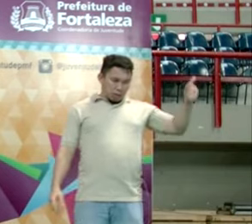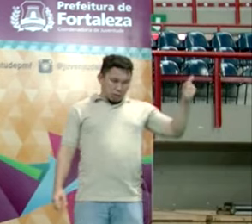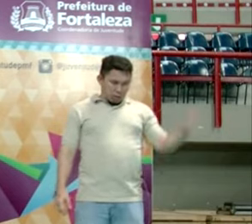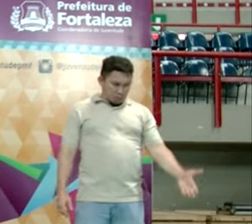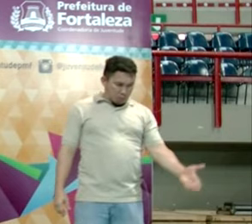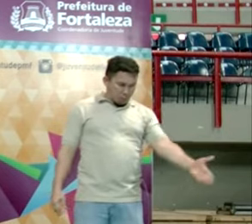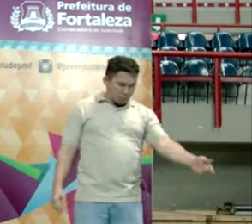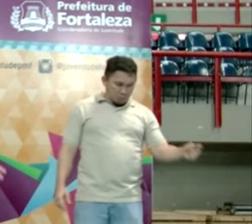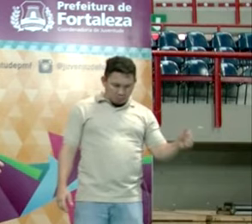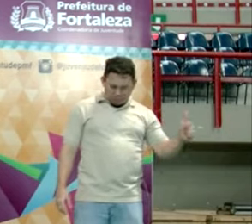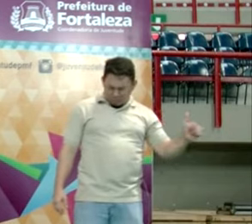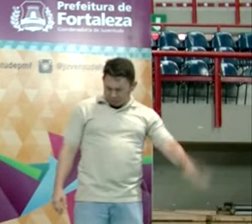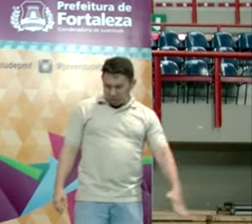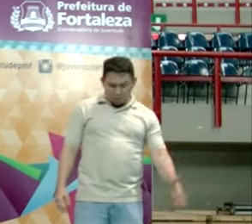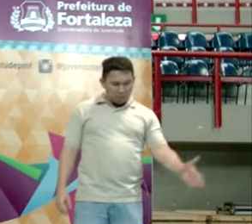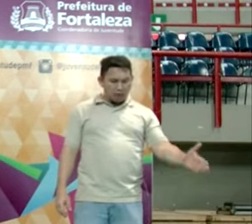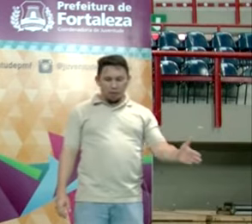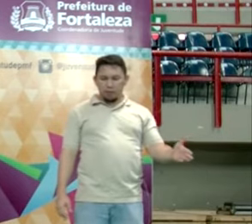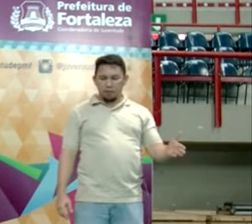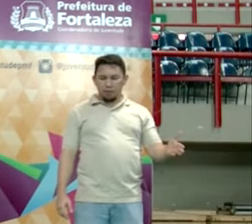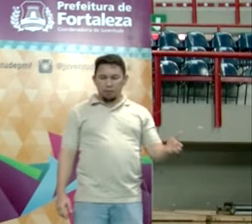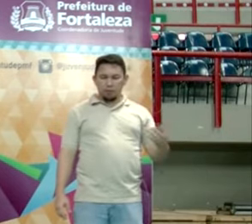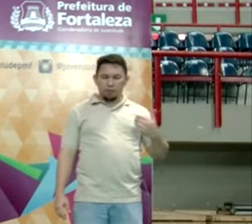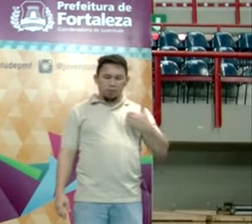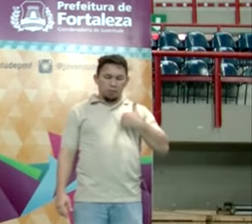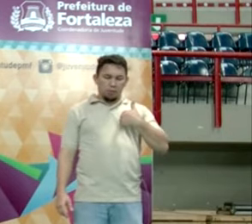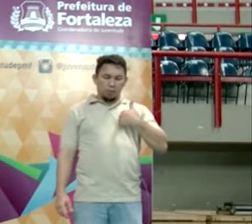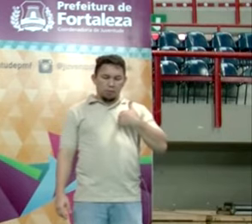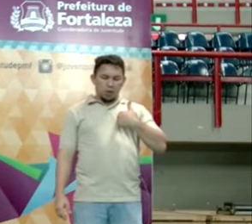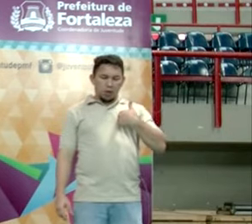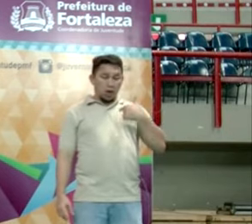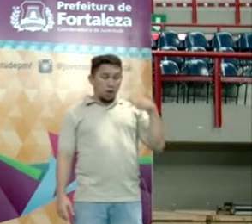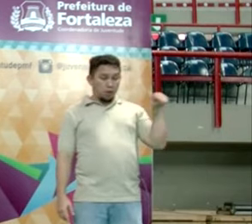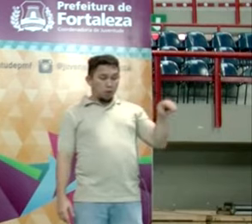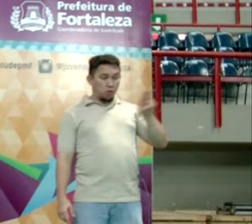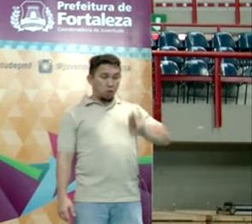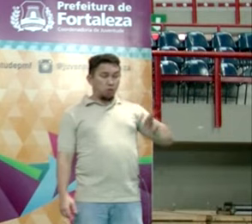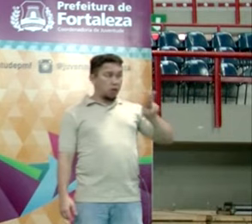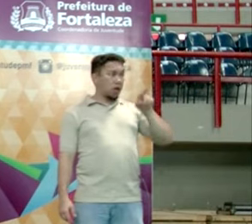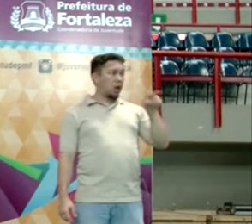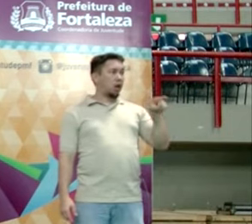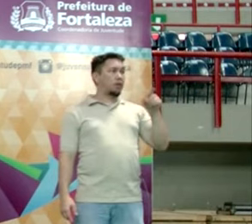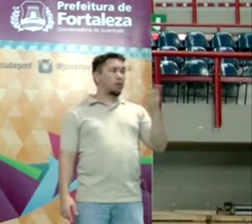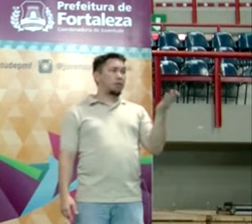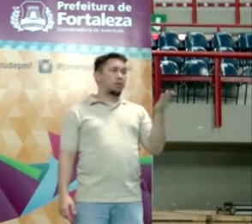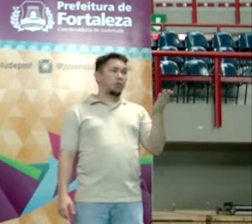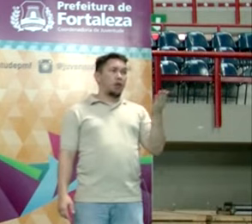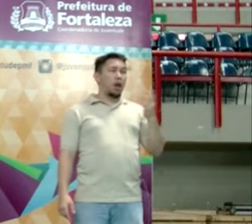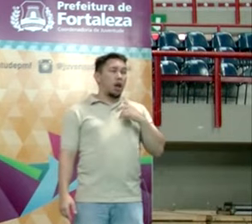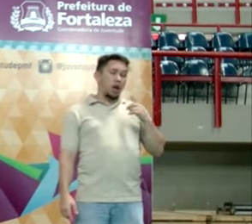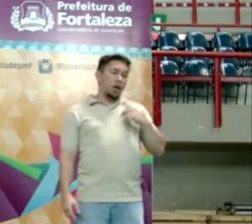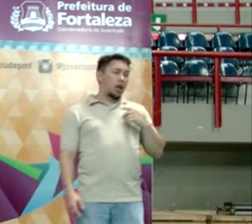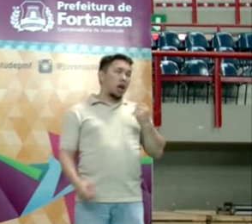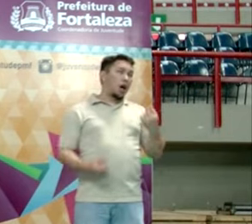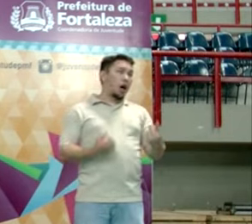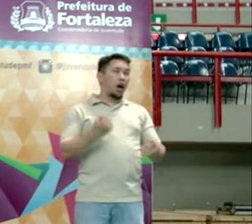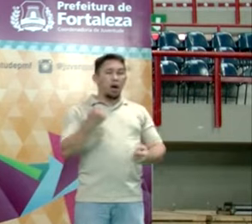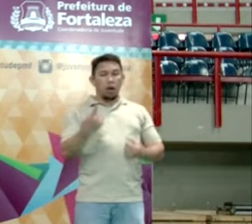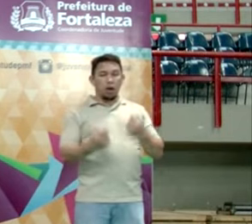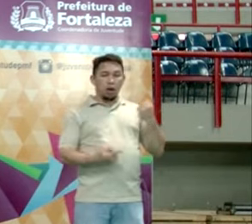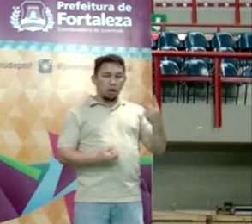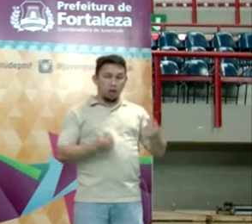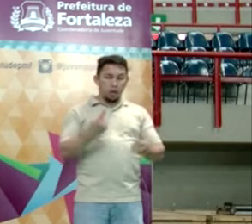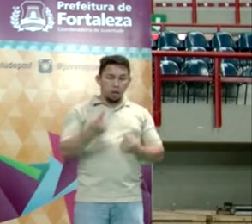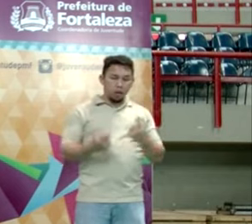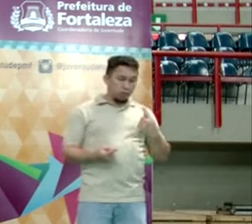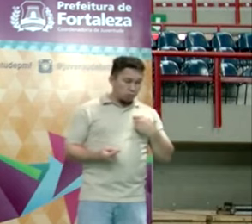para eu comprar. Outra, eu vou ter que usar ela menos vezes. Diferença